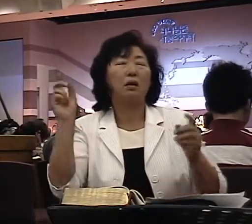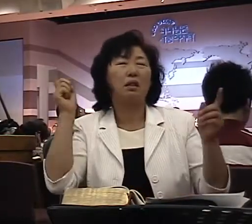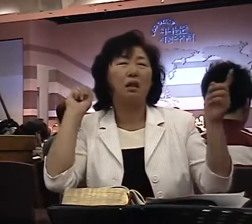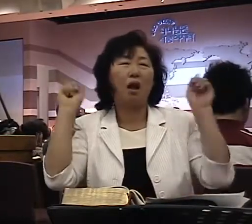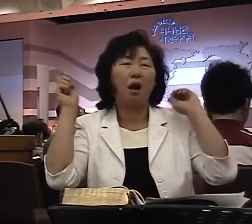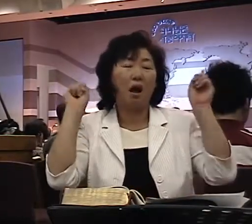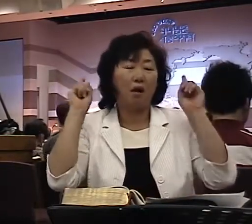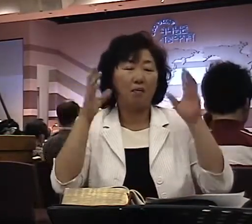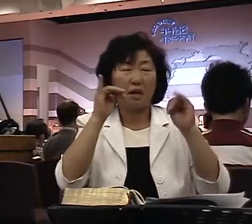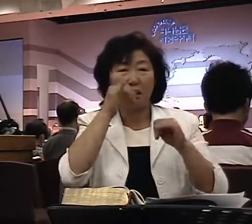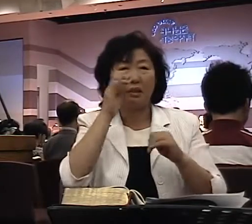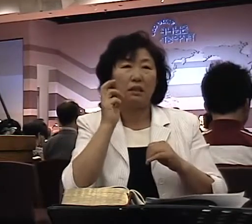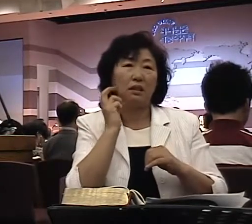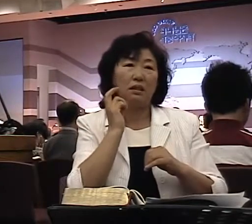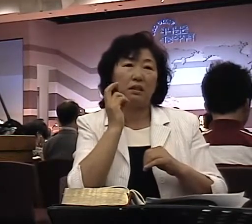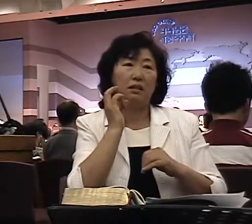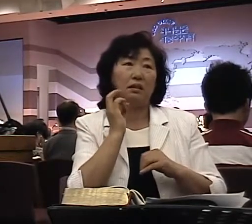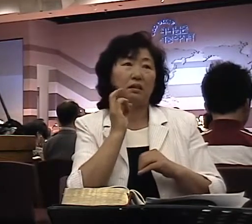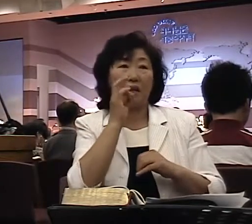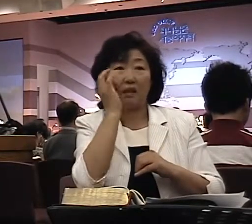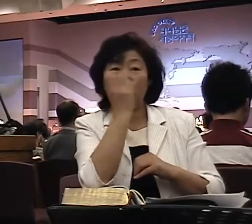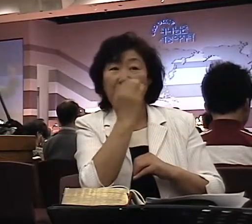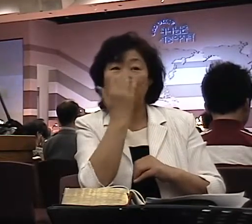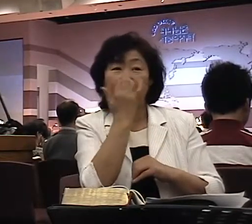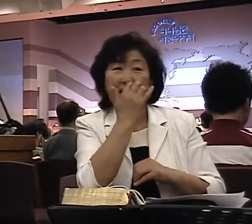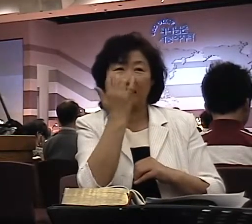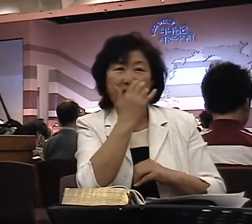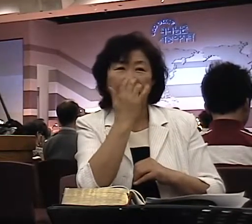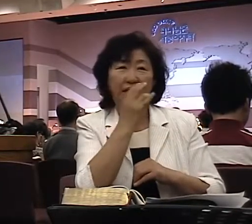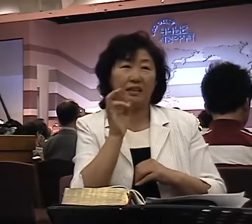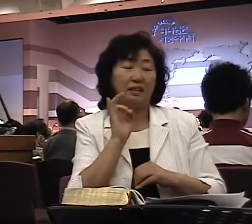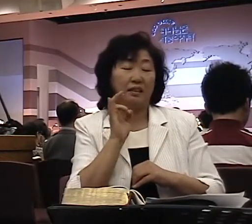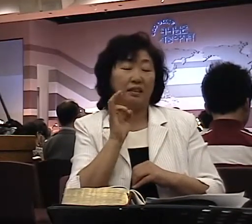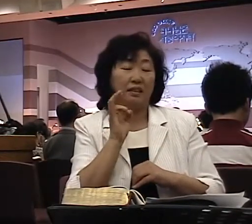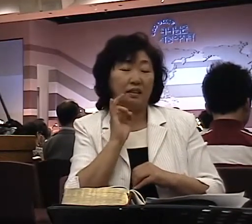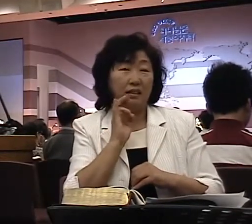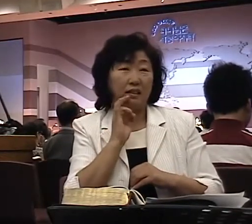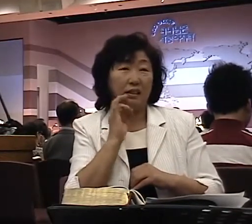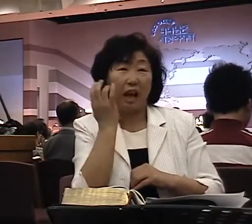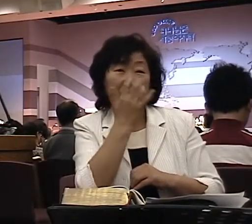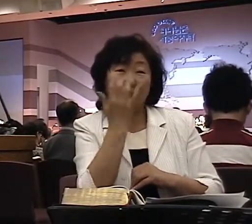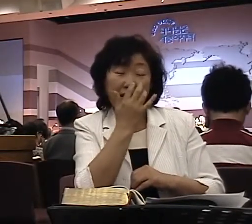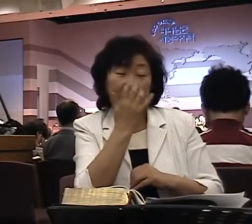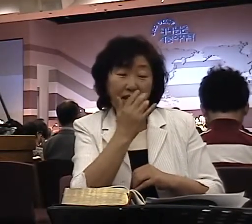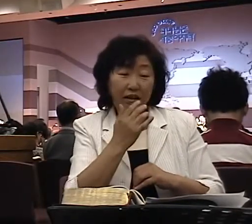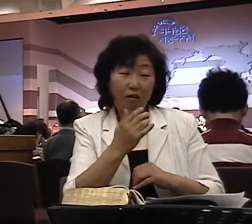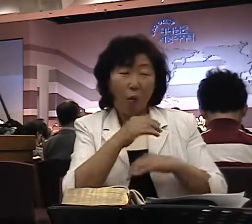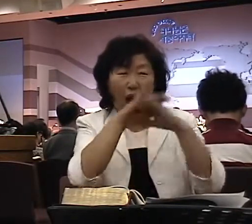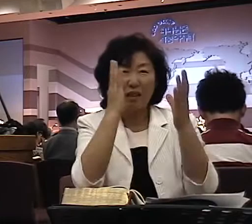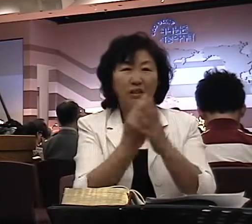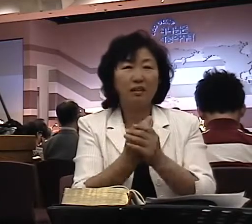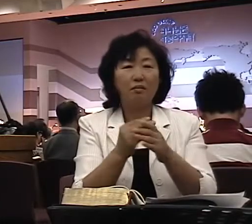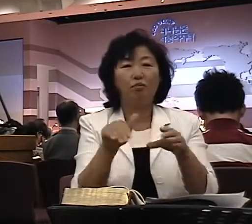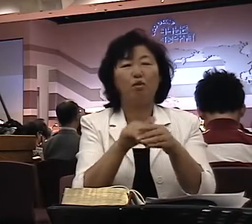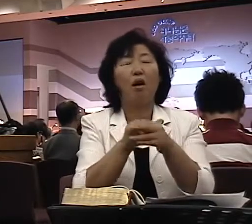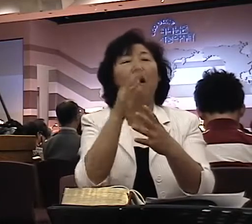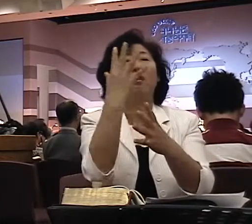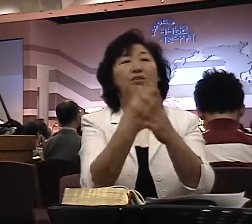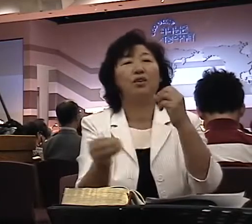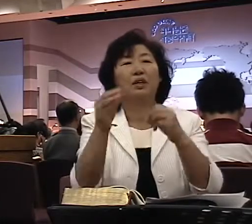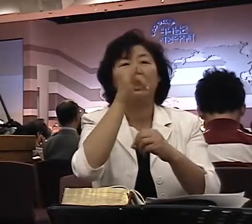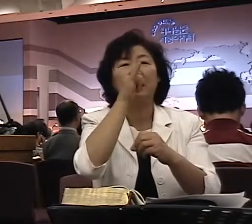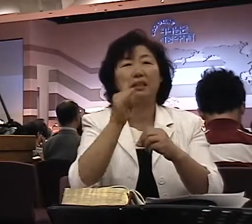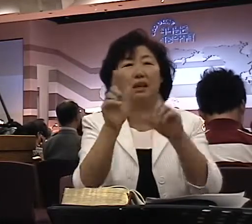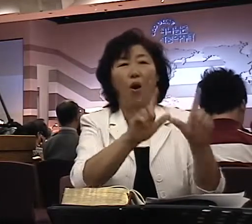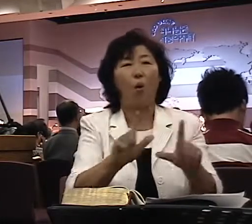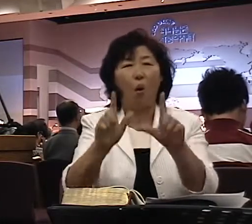문화입니까? 섹스로 말미암아 완전히 무너지고 물들고 있는 이 문화에 우리가 살고 있는데, 오늘 우리는